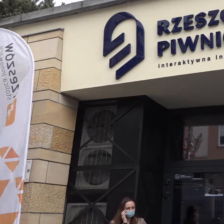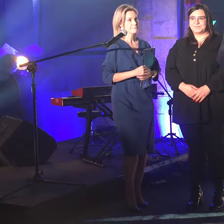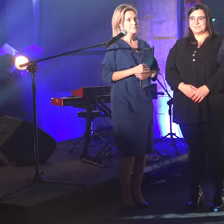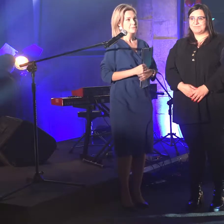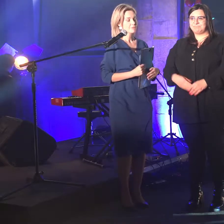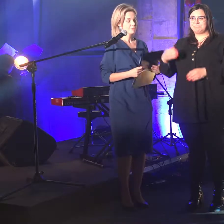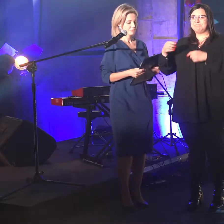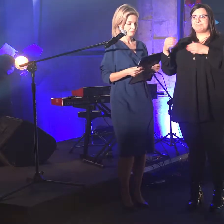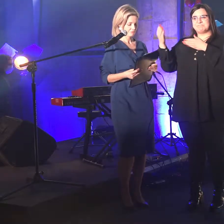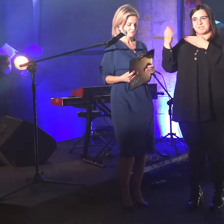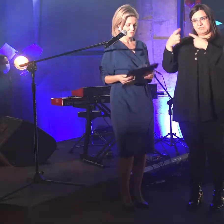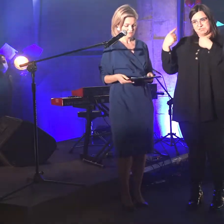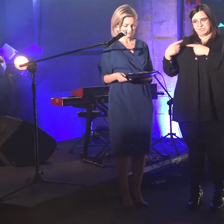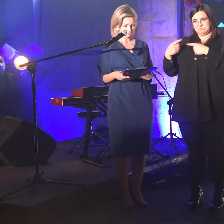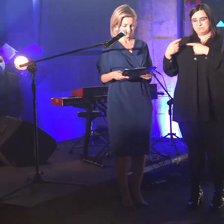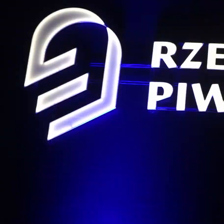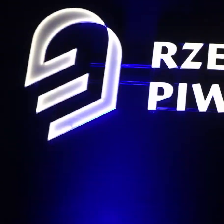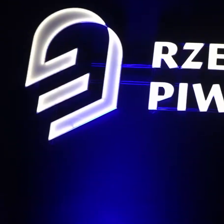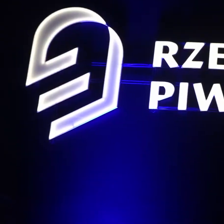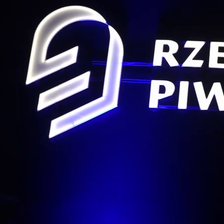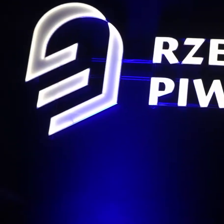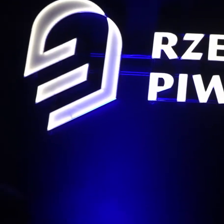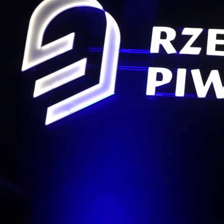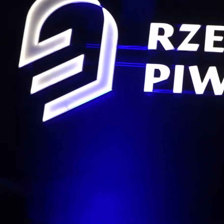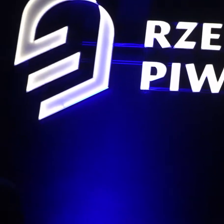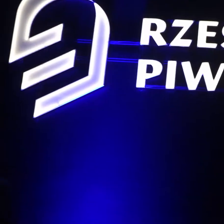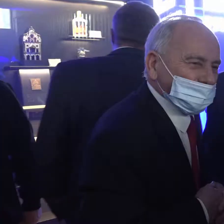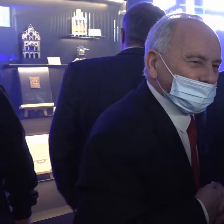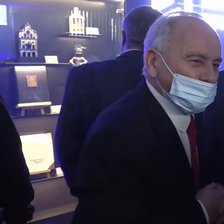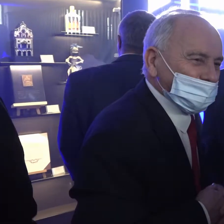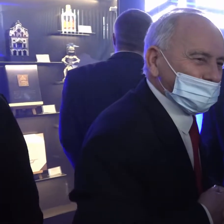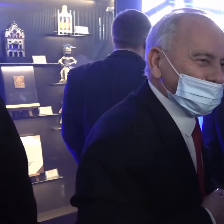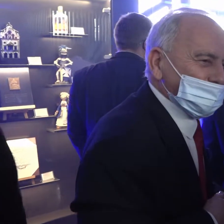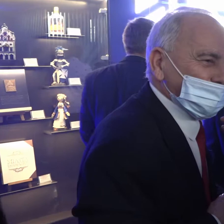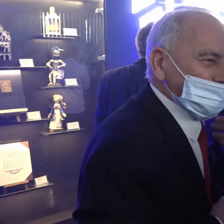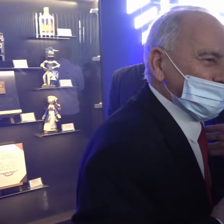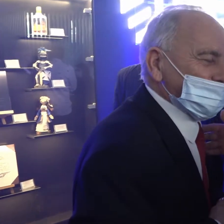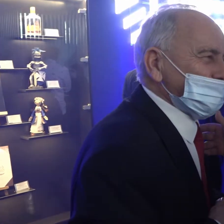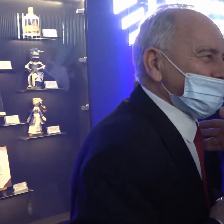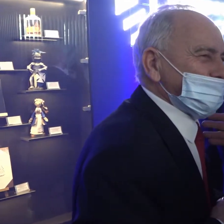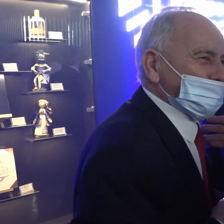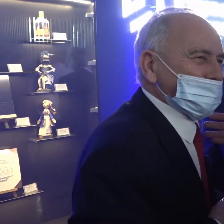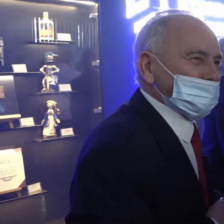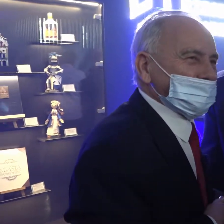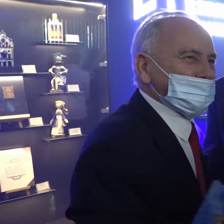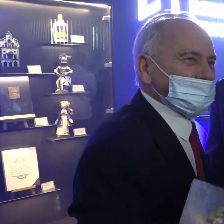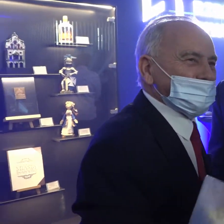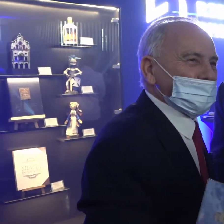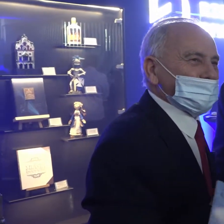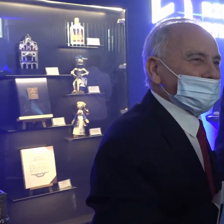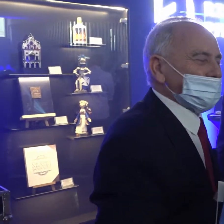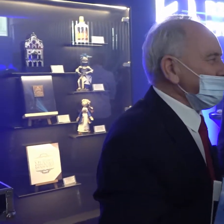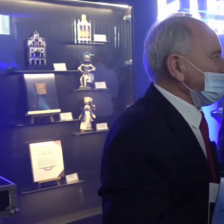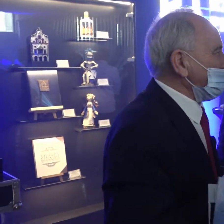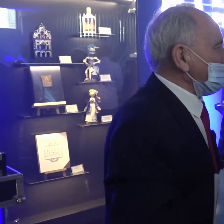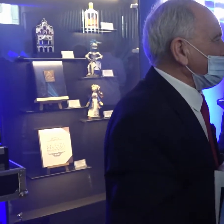kultury. Państwo, muszę przyznać, że jestem szczególnie wzruszony i jest to wyjątkowa chwila w historii